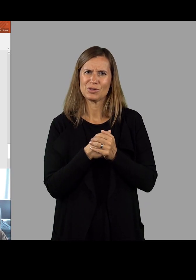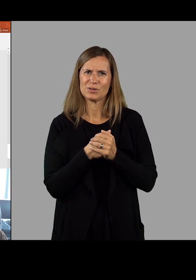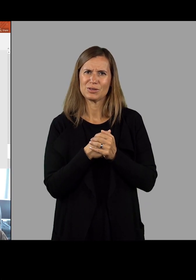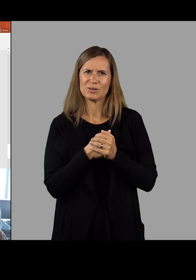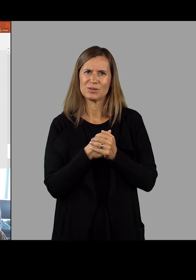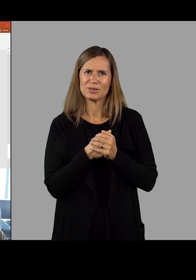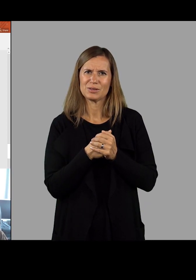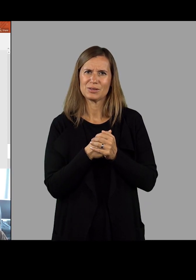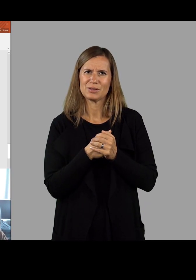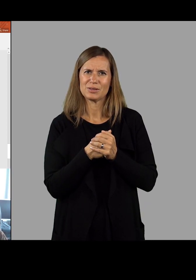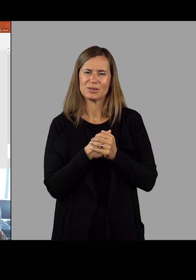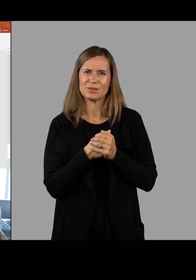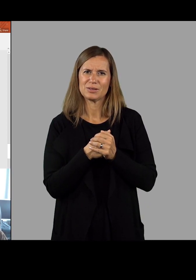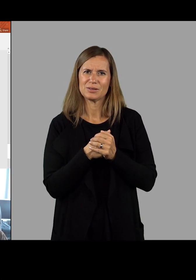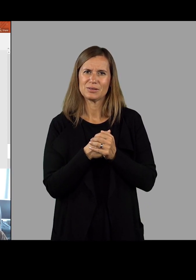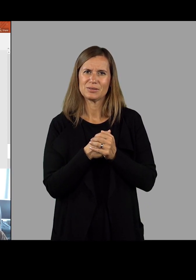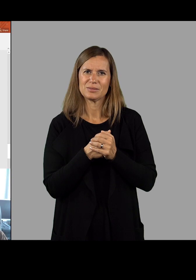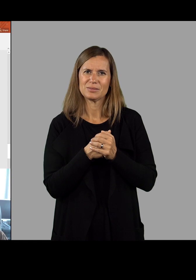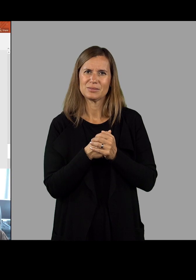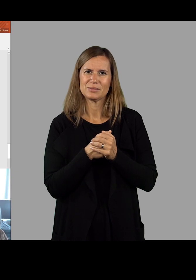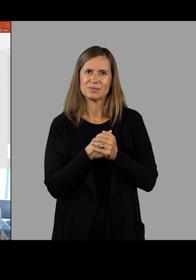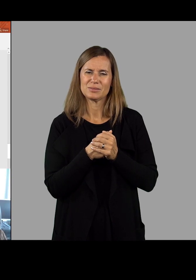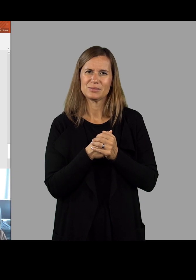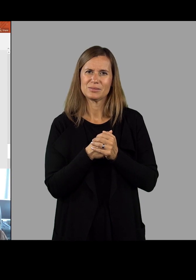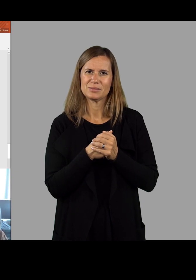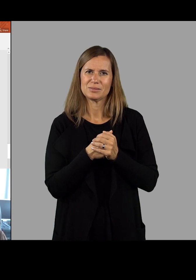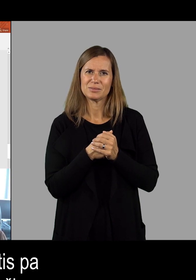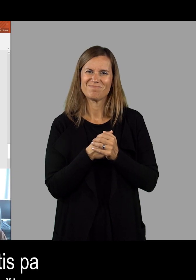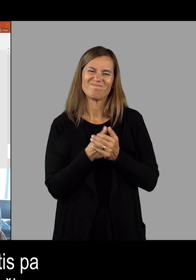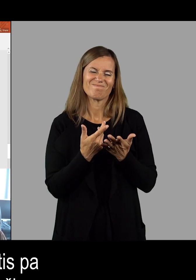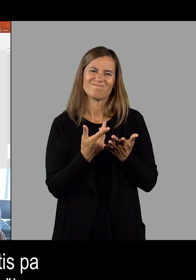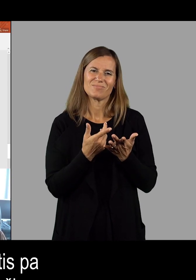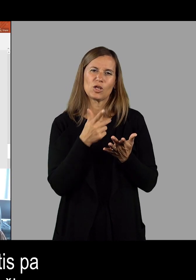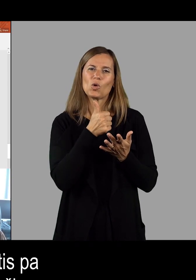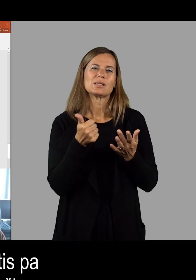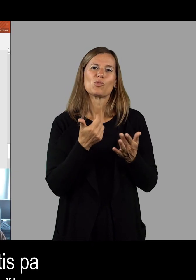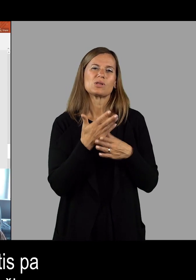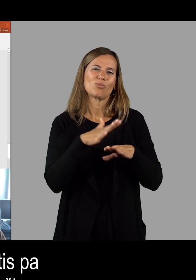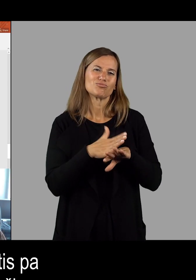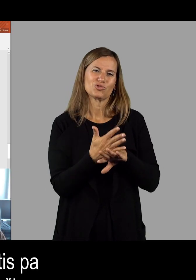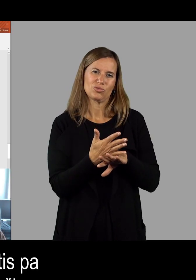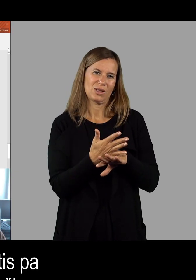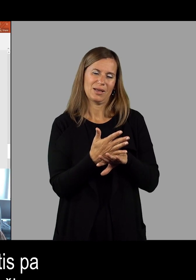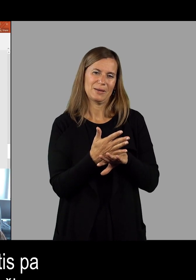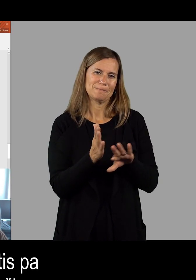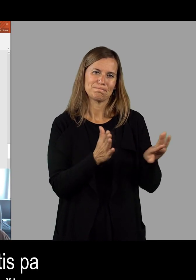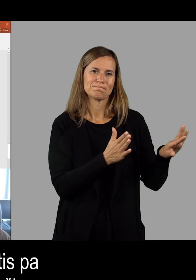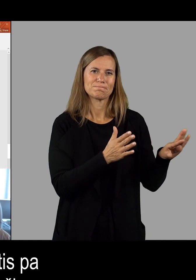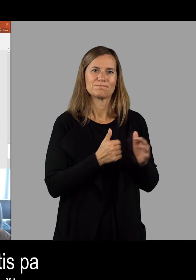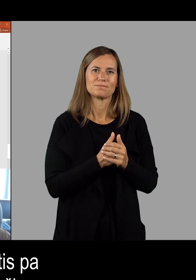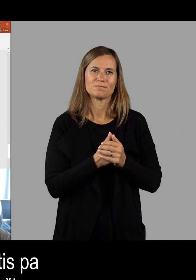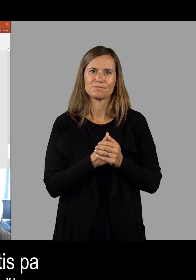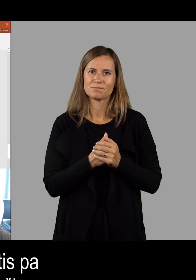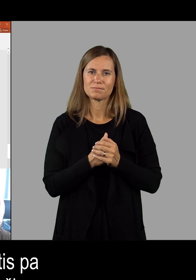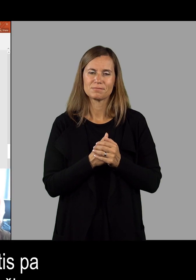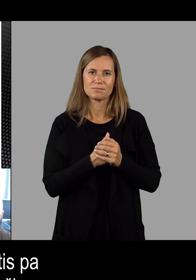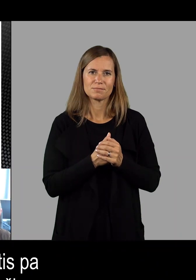yeah, obviously the compiler works a little worse. Ja, to je bolj tako za nek vtis, pa